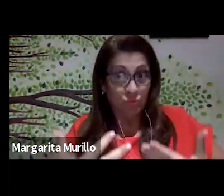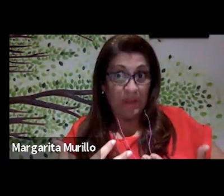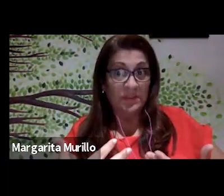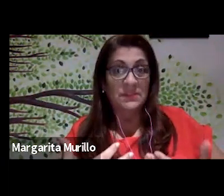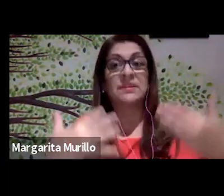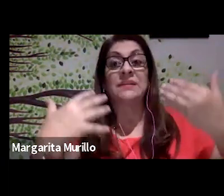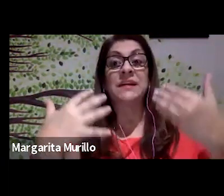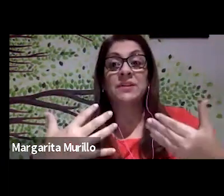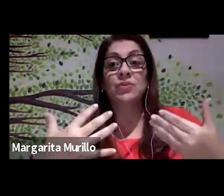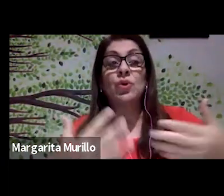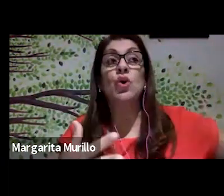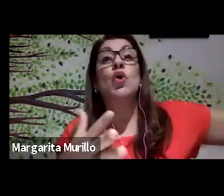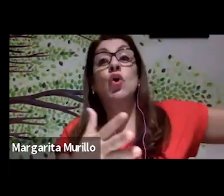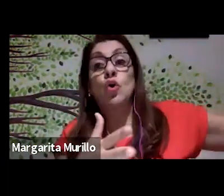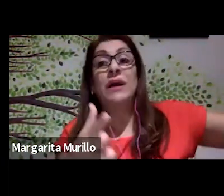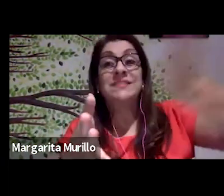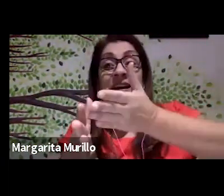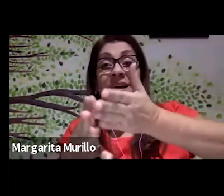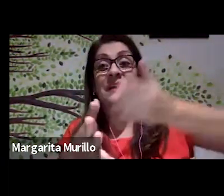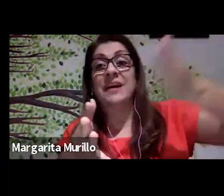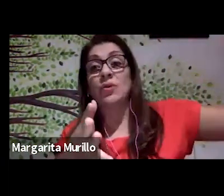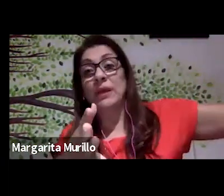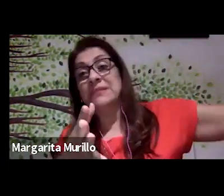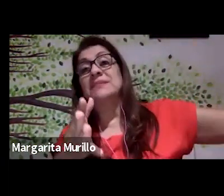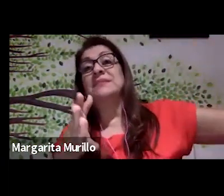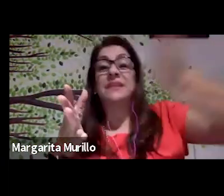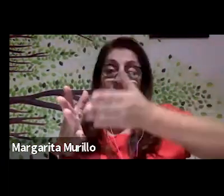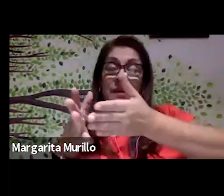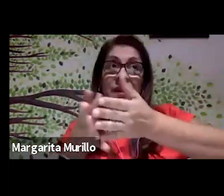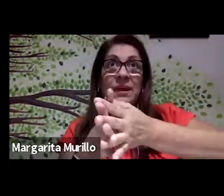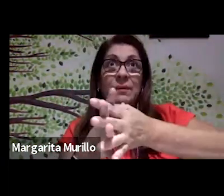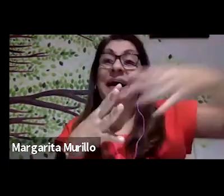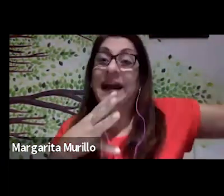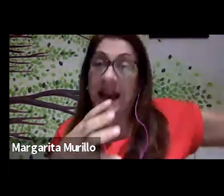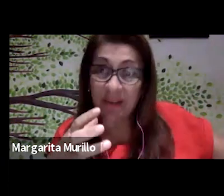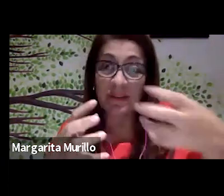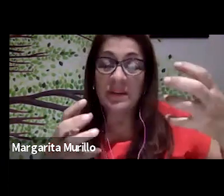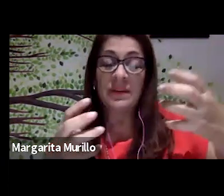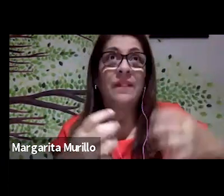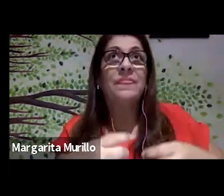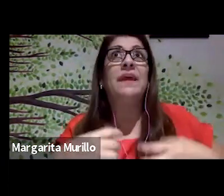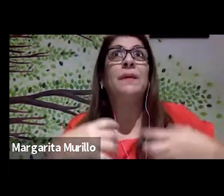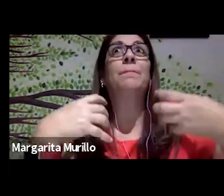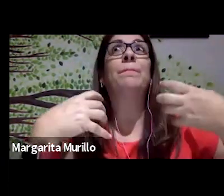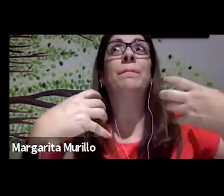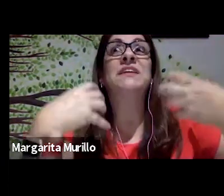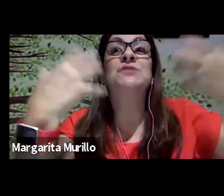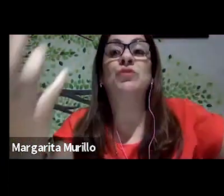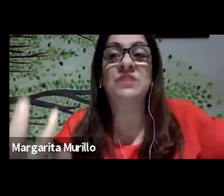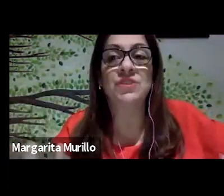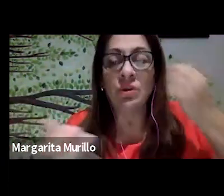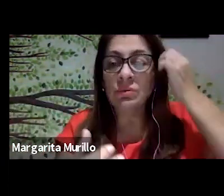nuestros estudiantes están llegando con esta carga y con este bagaje de